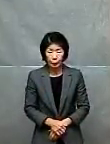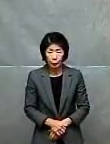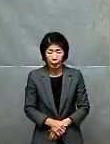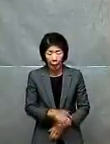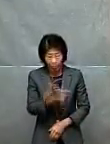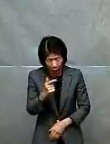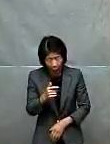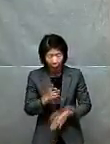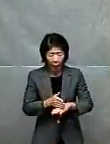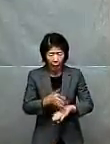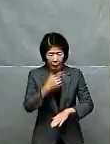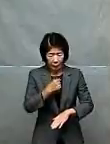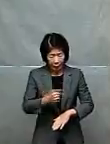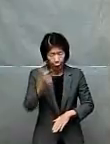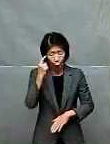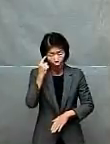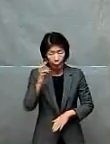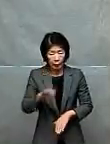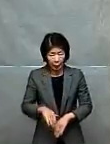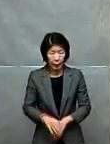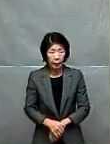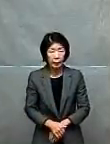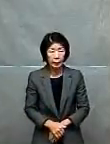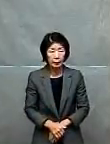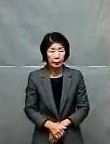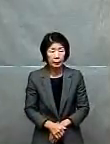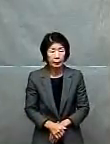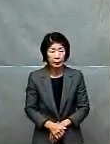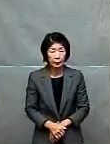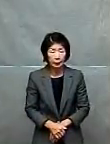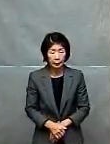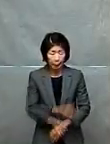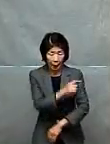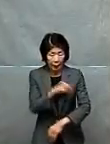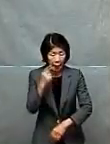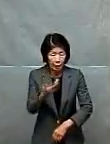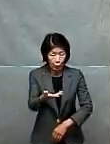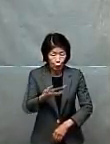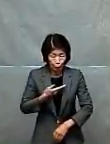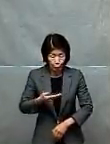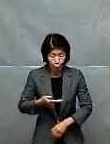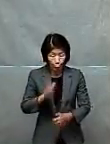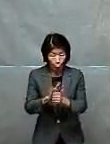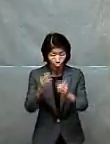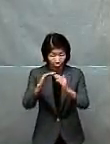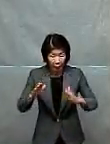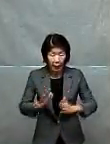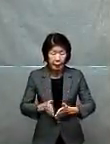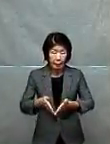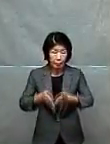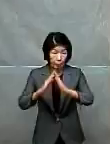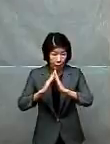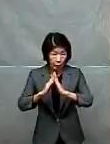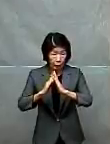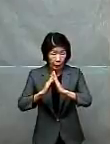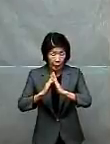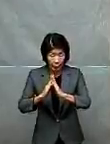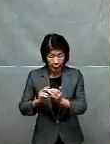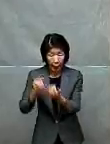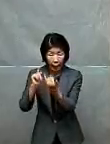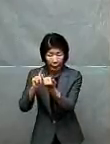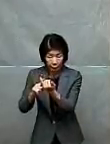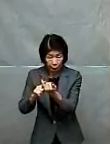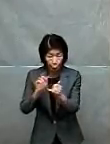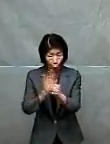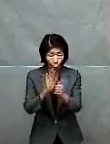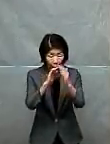ありがたく思ったということであります。 あとその後援会設置ということは、はい、知事とその後援会の方では一